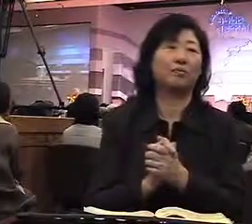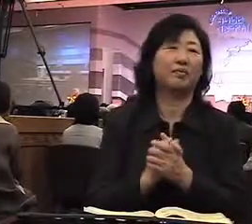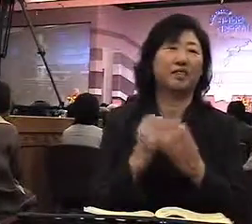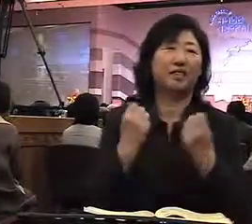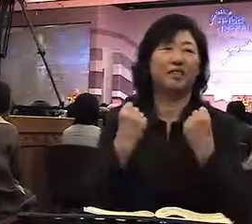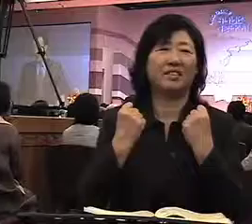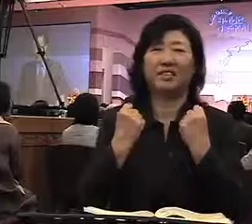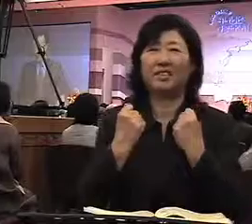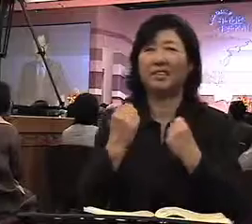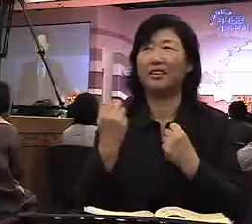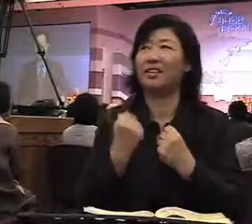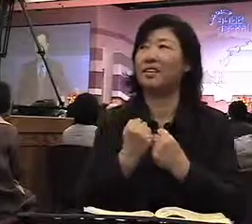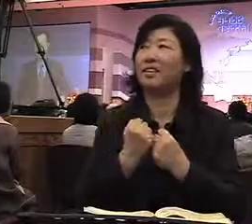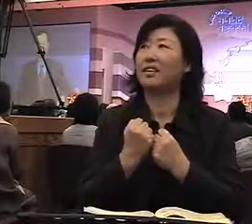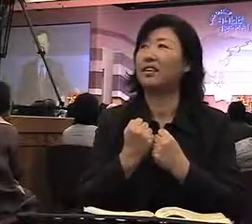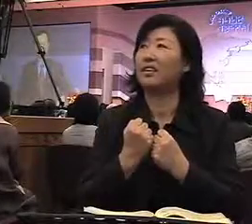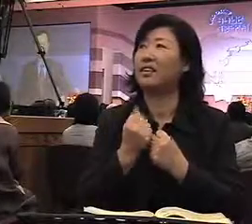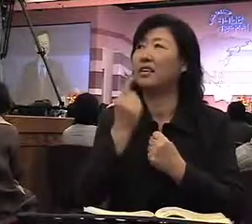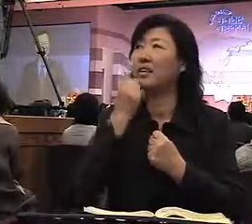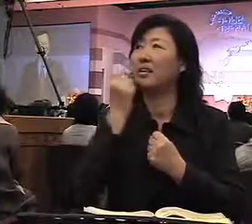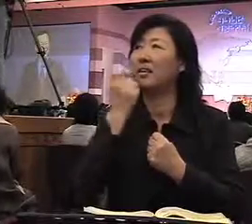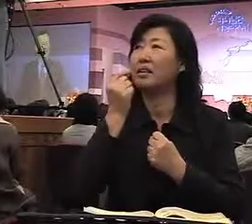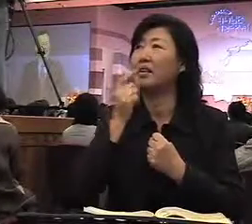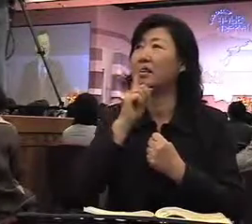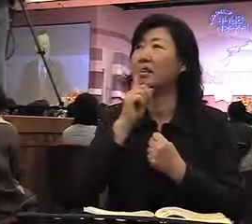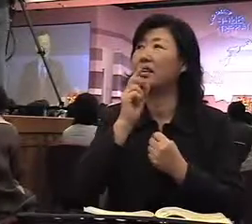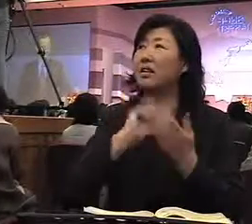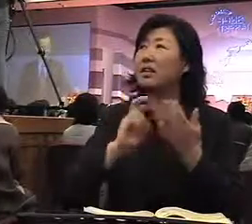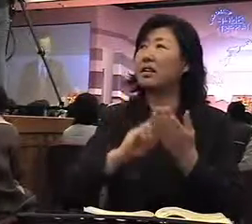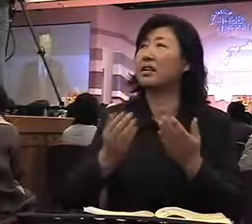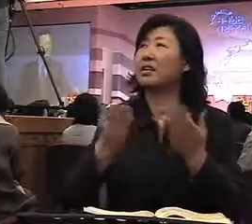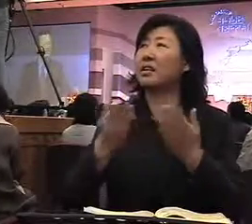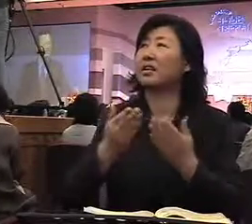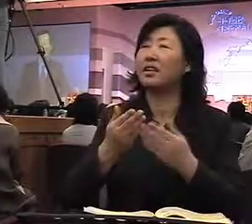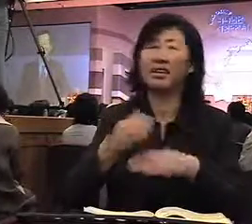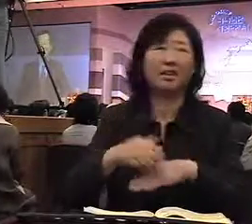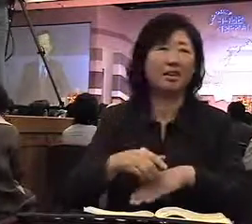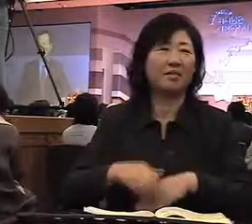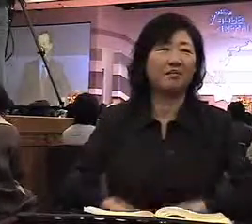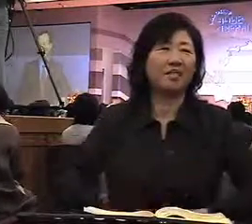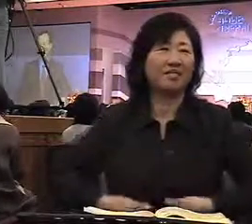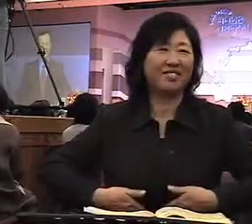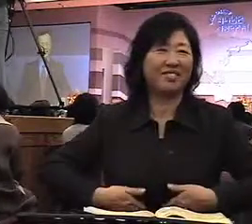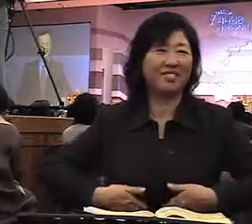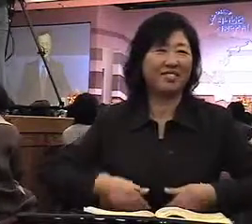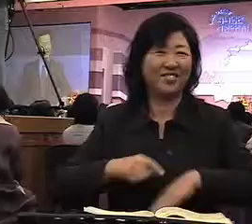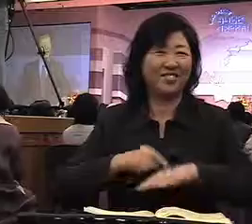왠지 우리나라어로 특별히 일본어로 찬양을 드리니까 마음이 따뜻해지네요.